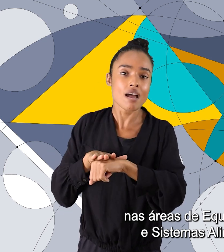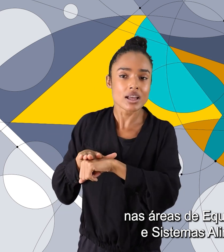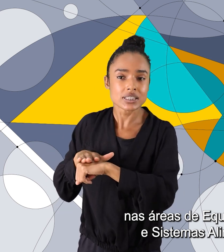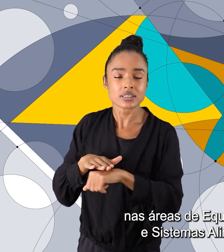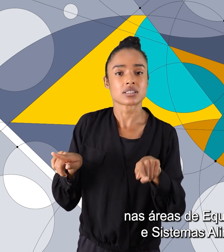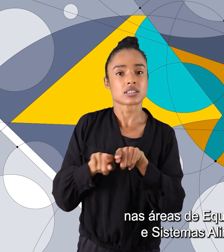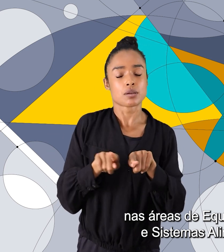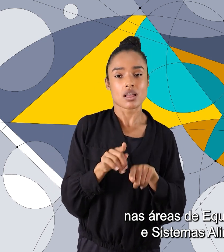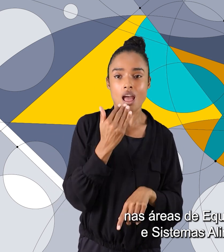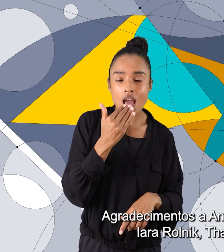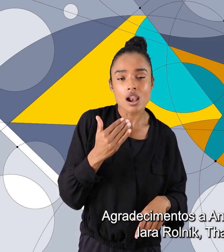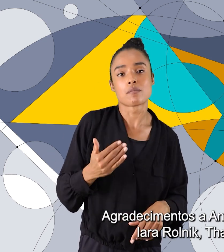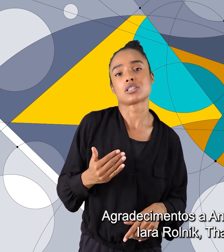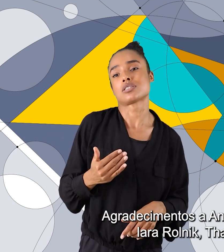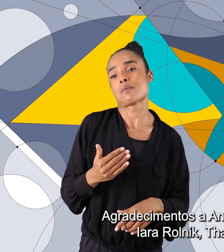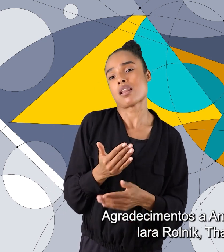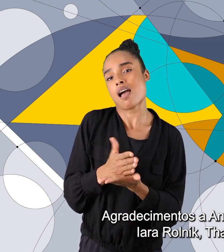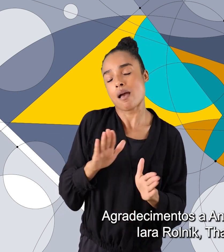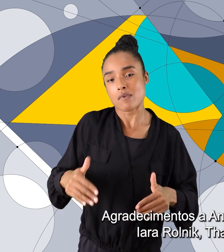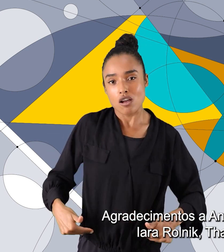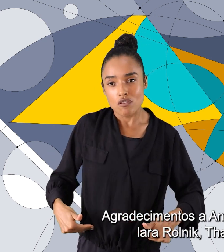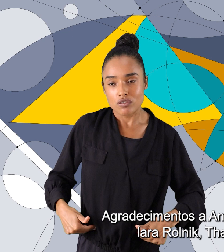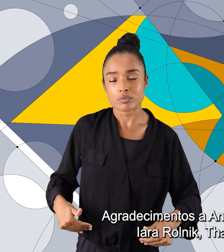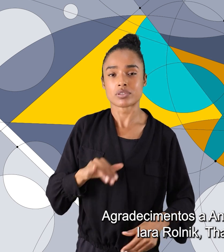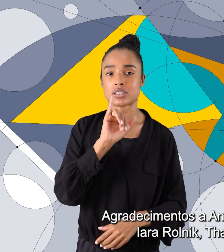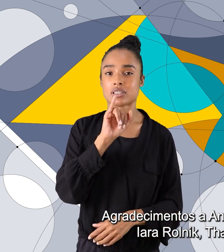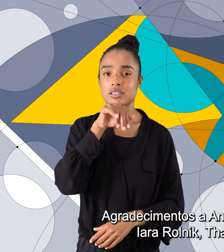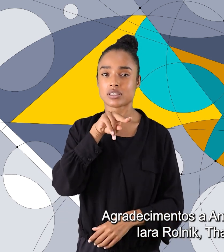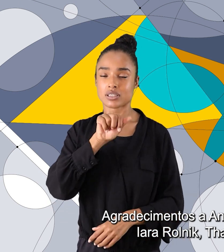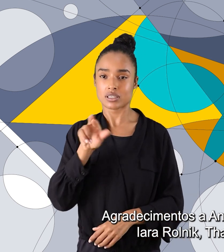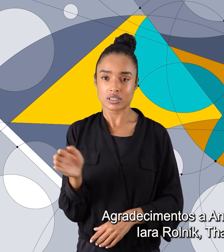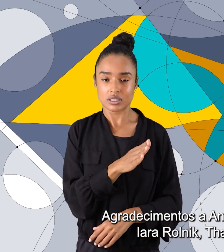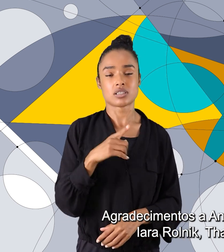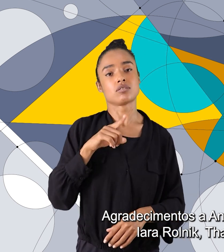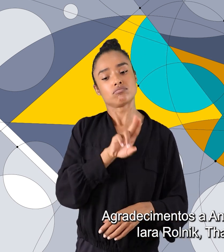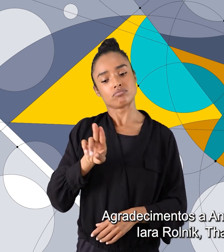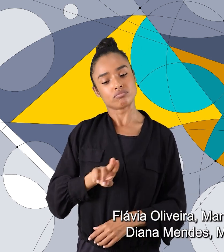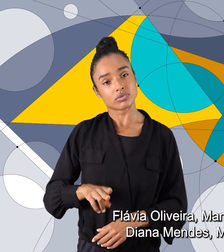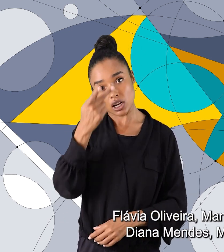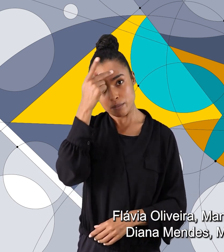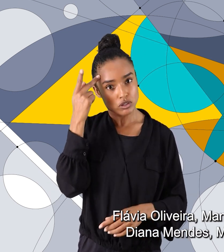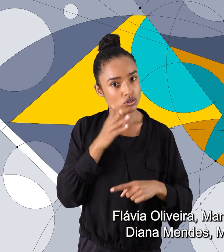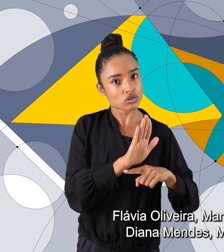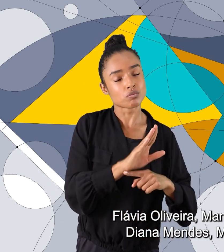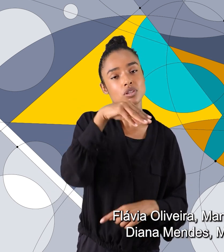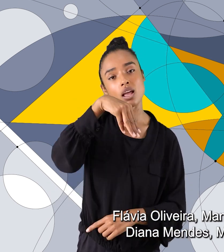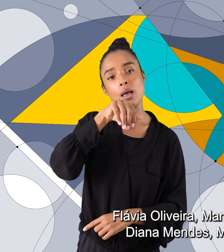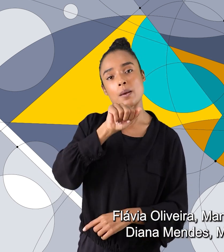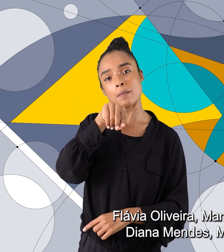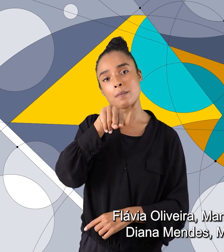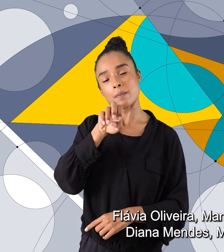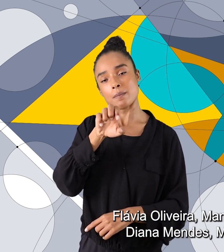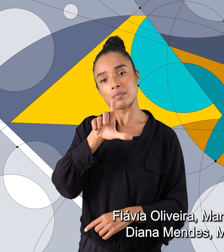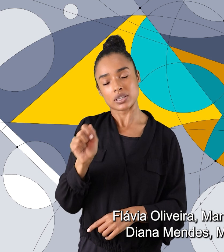sistemas alimentares. Agradecimentos a André Degenschein, Yara Ronick, Thales Vieira, Flávio Oliveira,